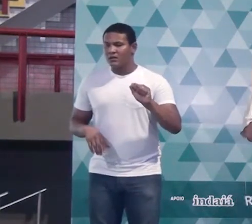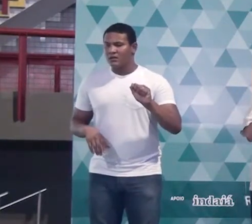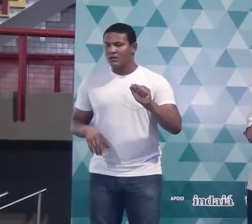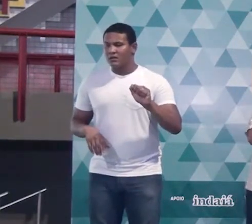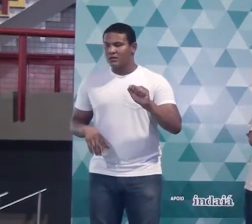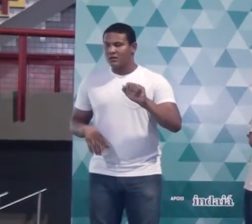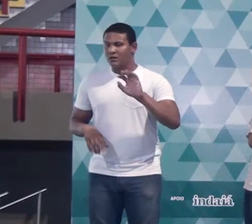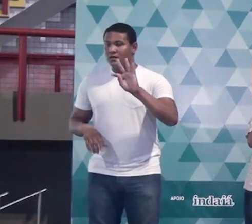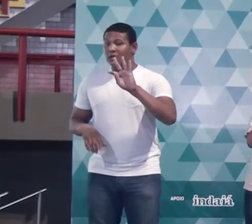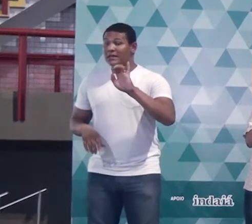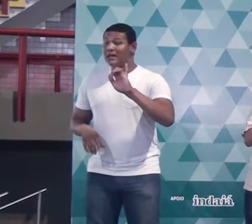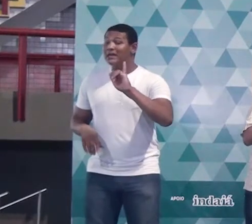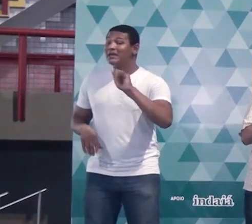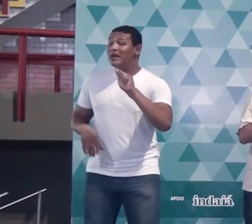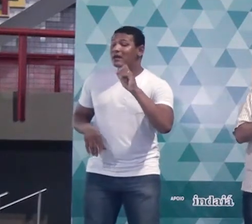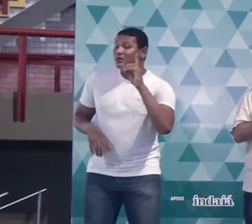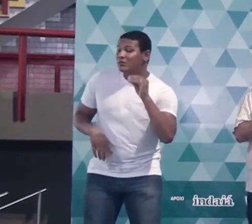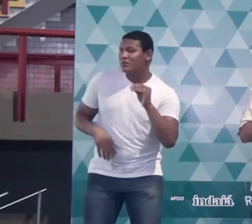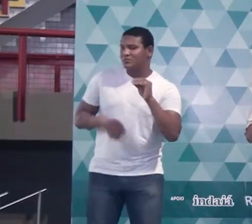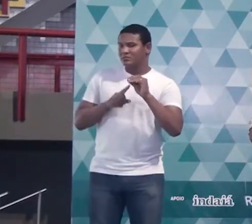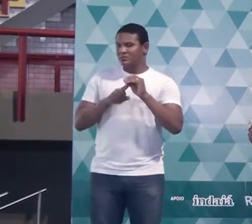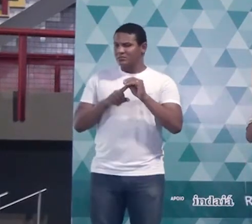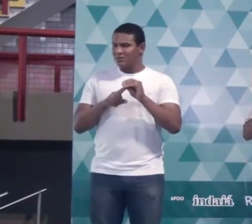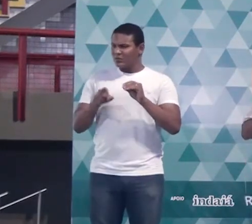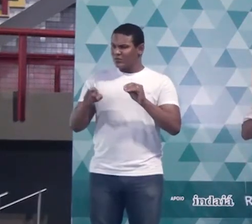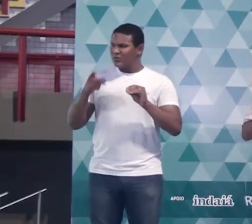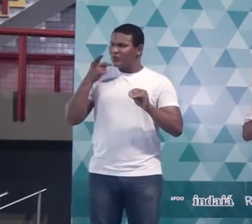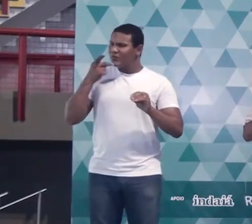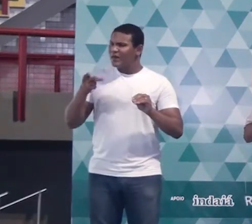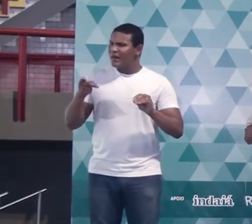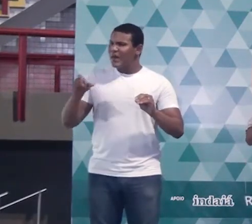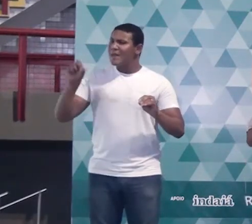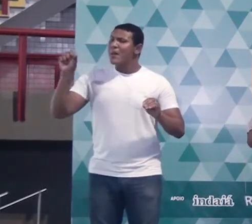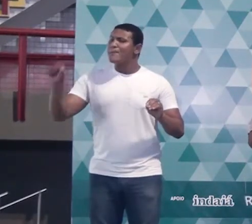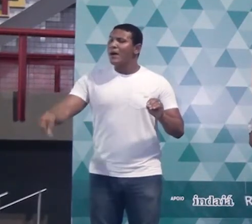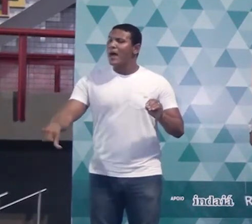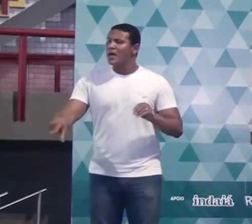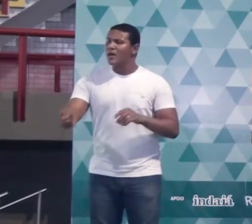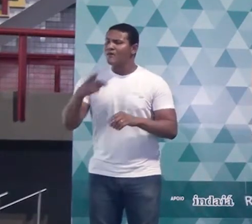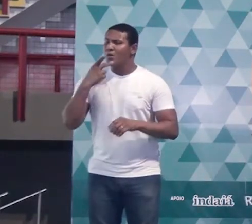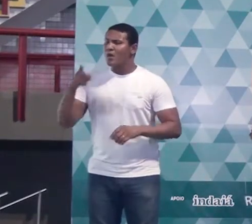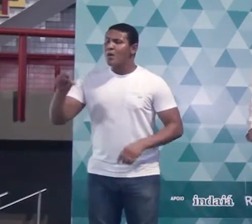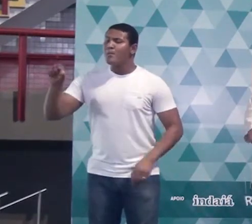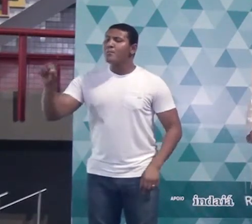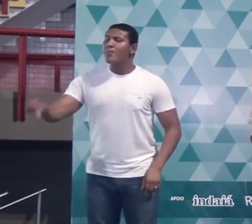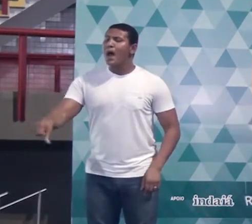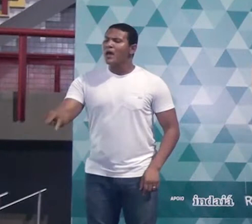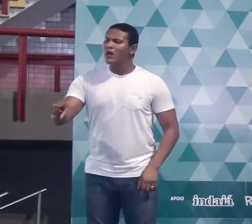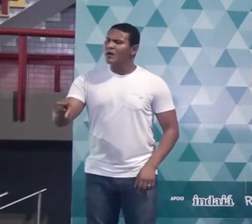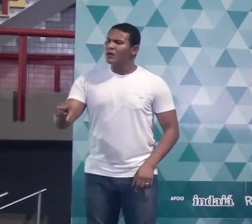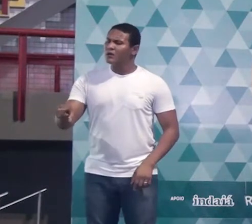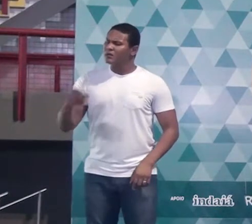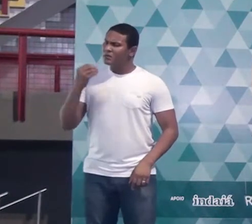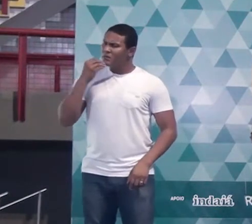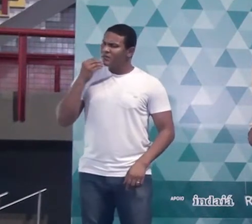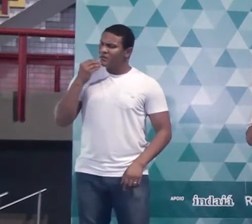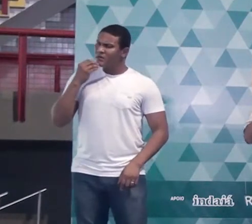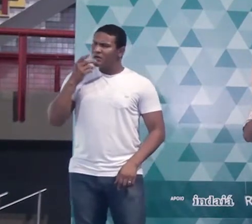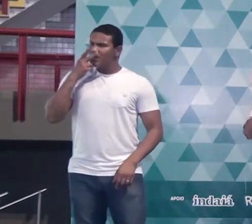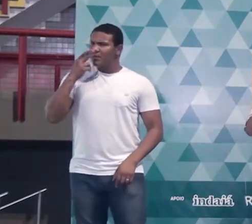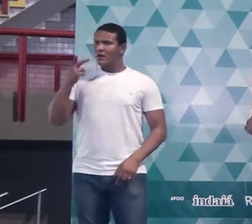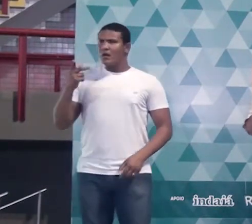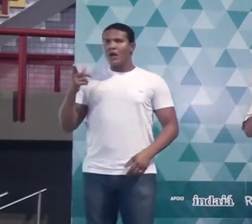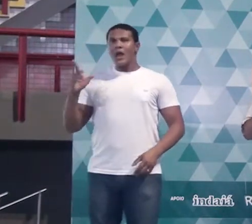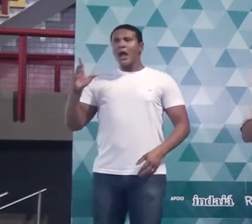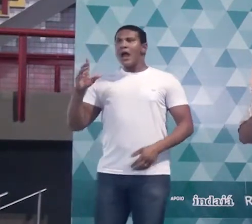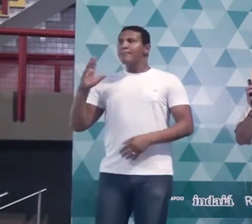Diz teiado. E tu tá falando que é mó paia. Por que tu não falou que isso aí é a